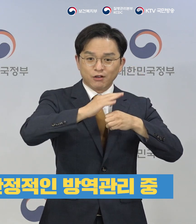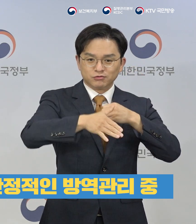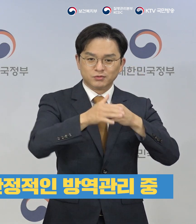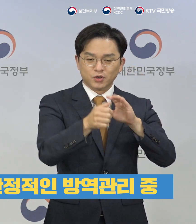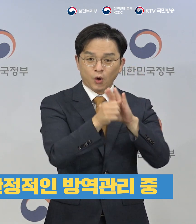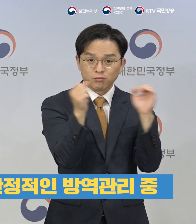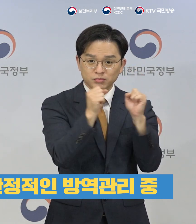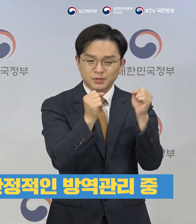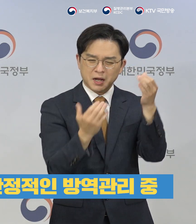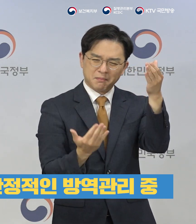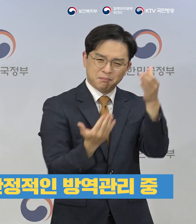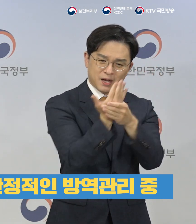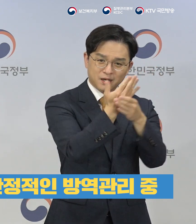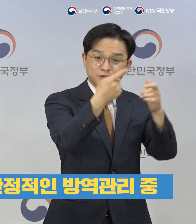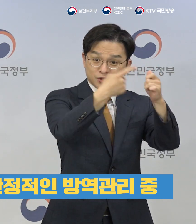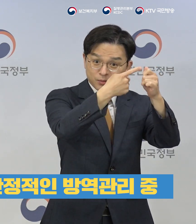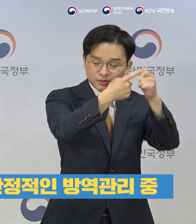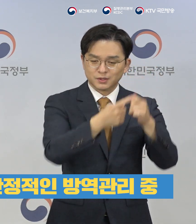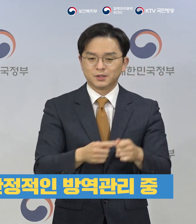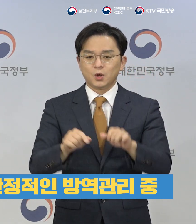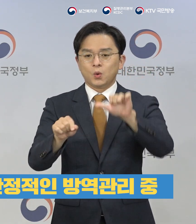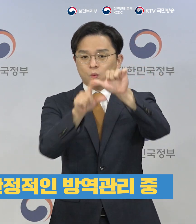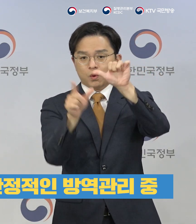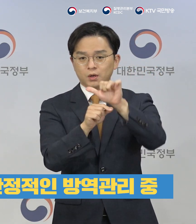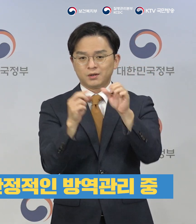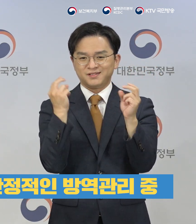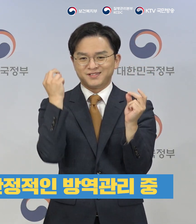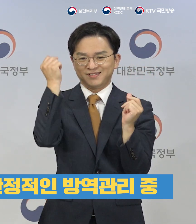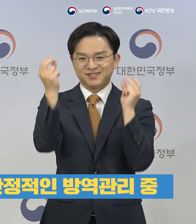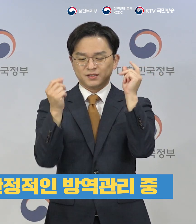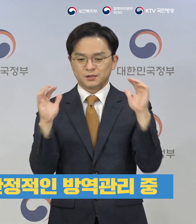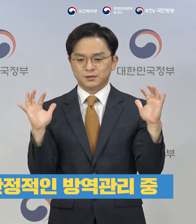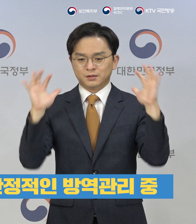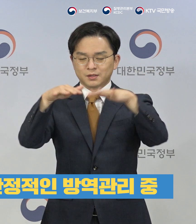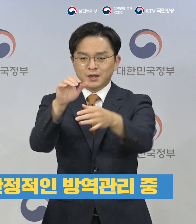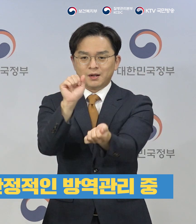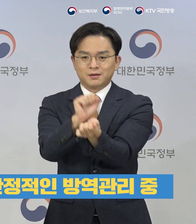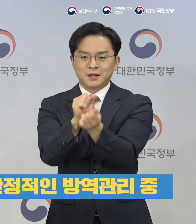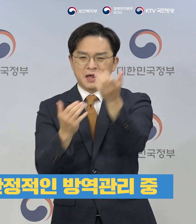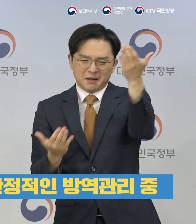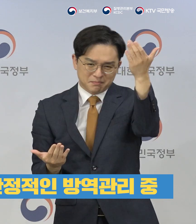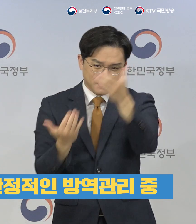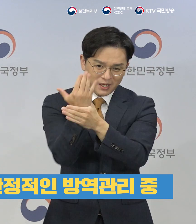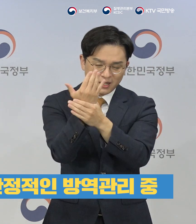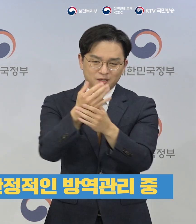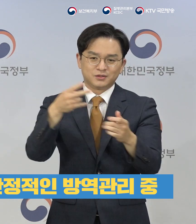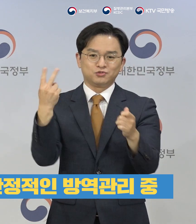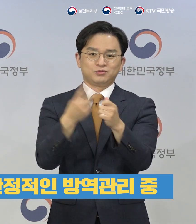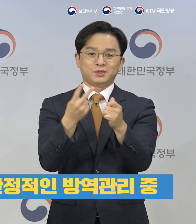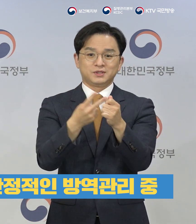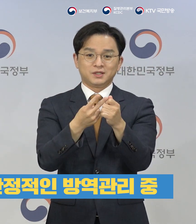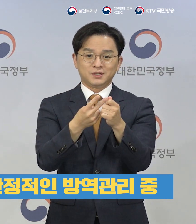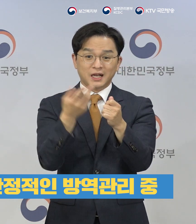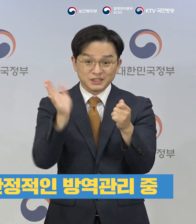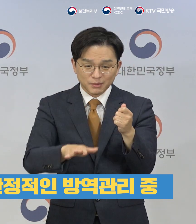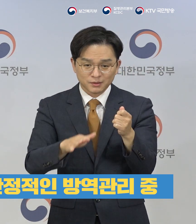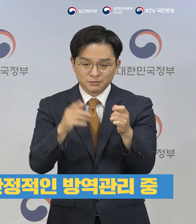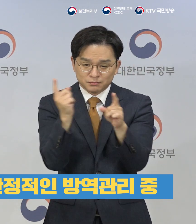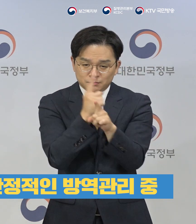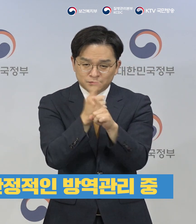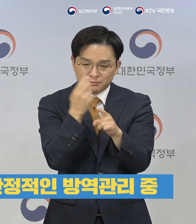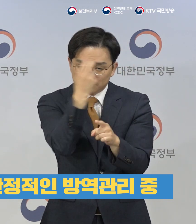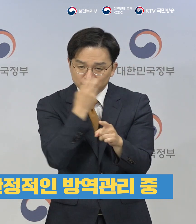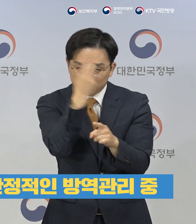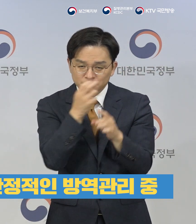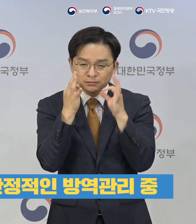경북 지역의 큰 유행을 통제하였고 5, 6월에는 대규모의 다중이용시설에서 연쇄적으로 이어지던